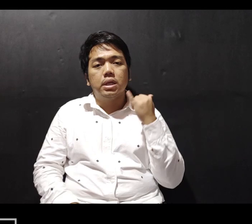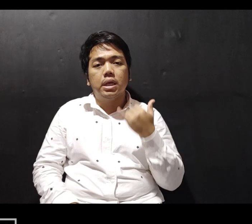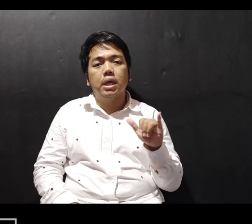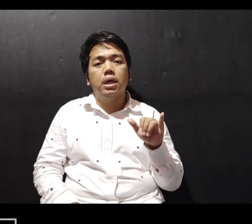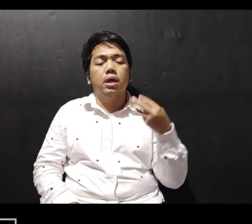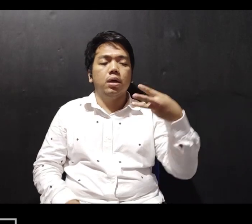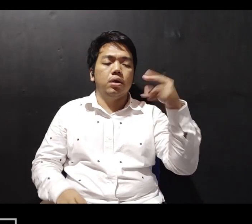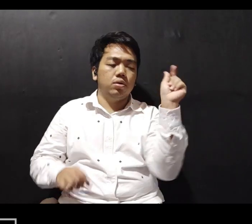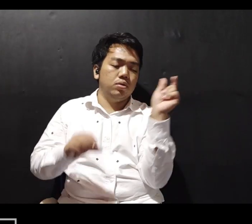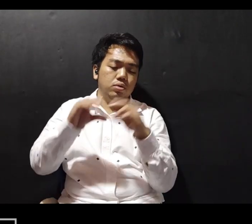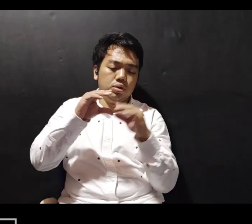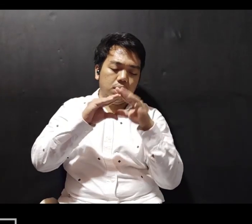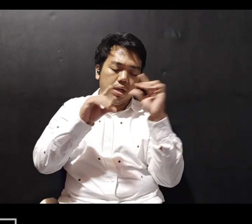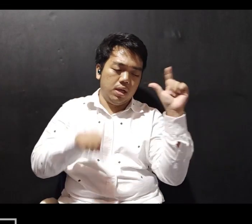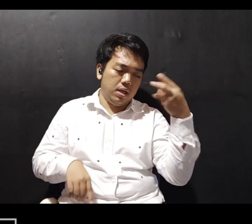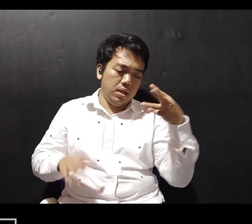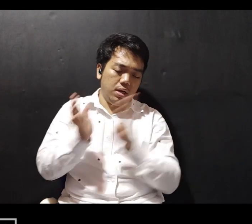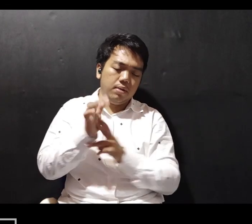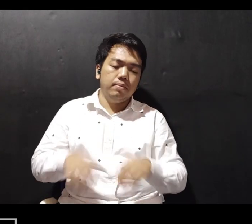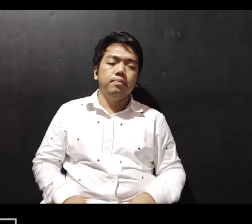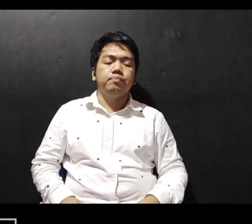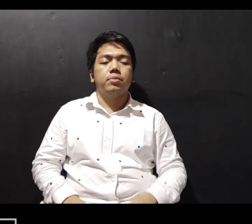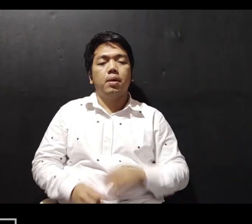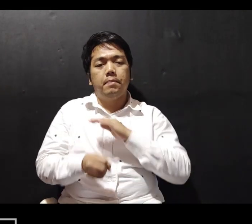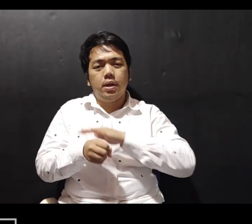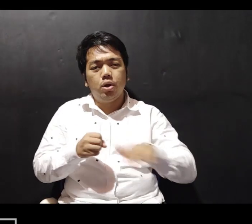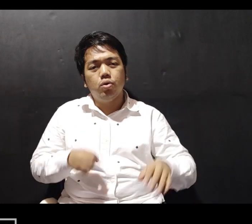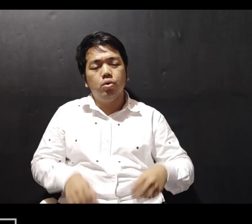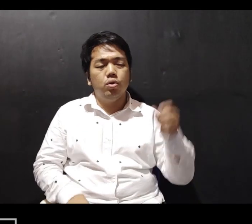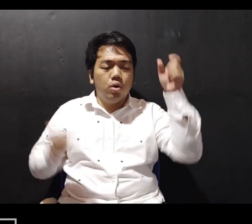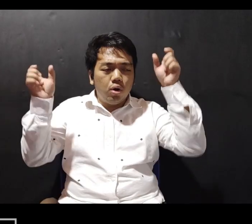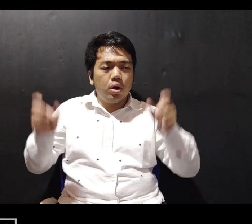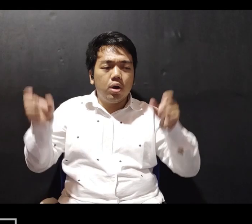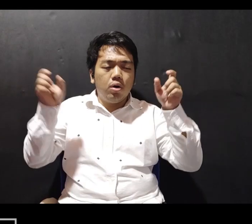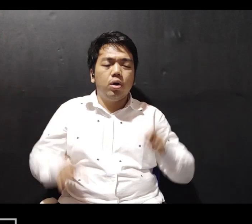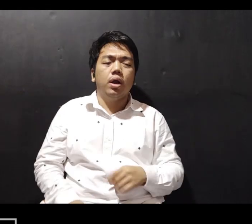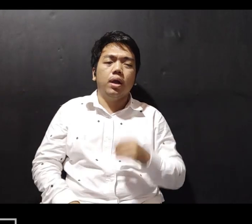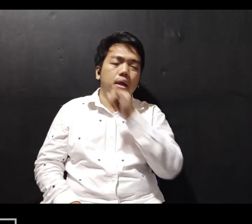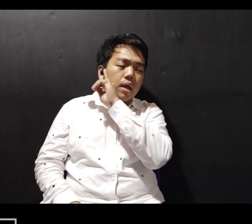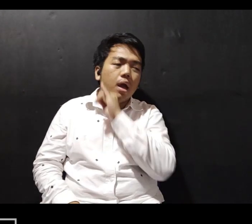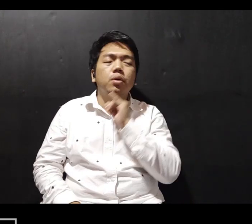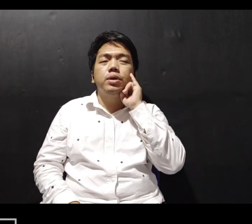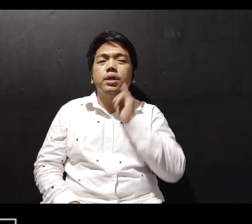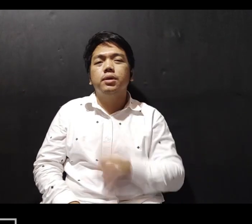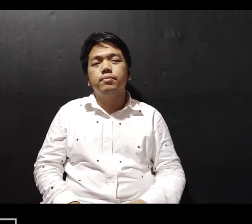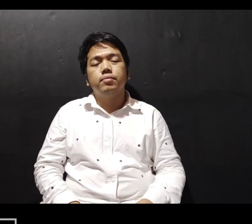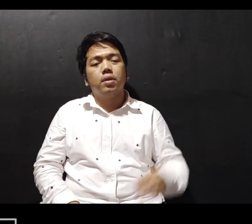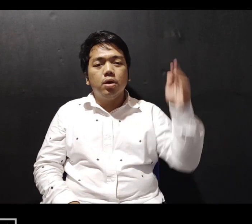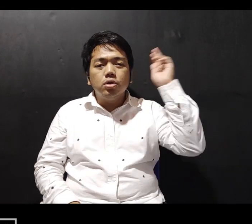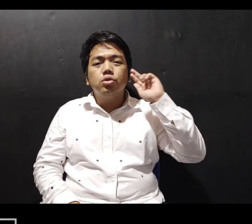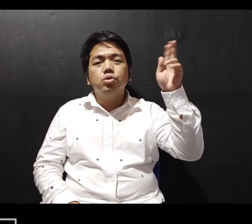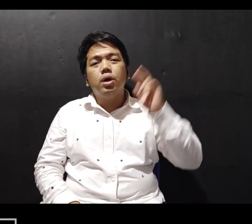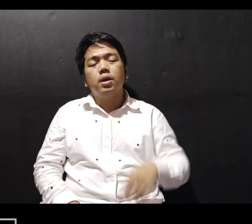seluruh dunia, dalam hikmatnya Tuhan menjadwalkan Roh Kudus tercurah